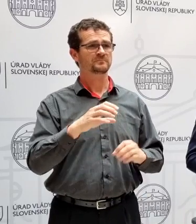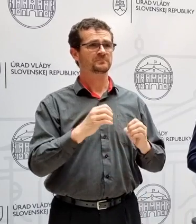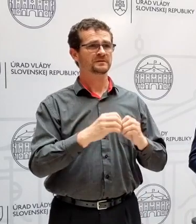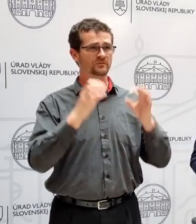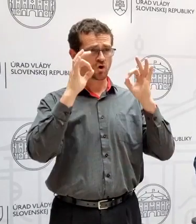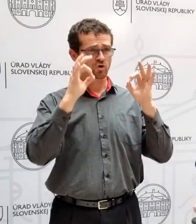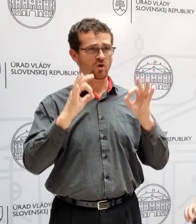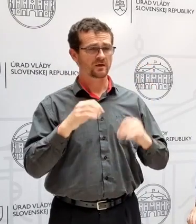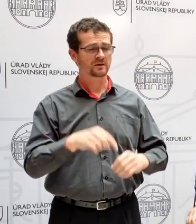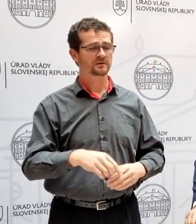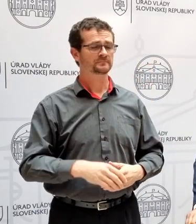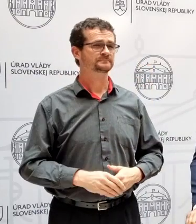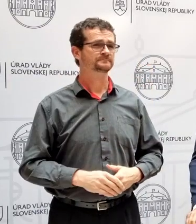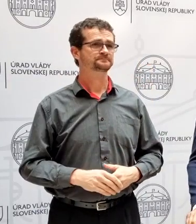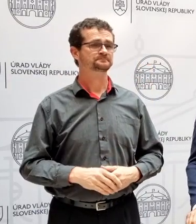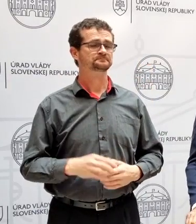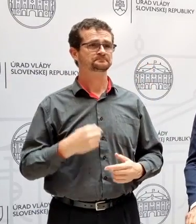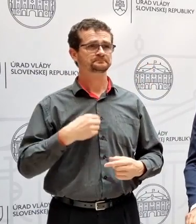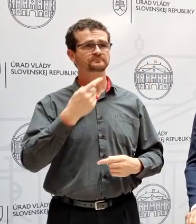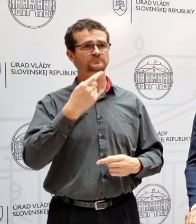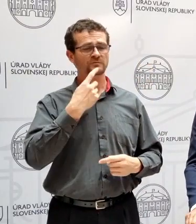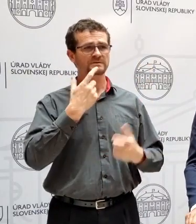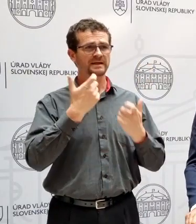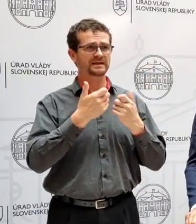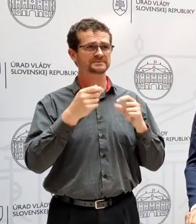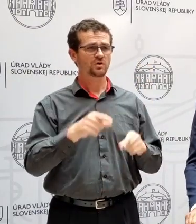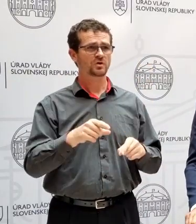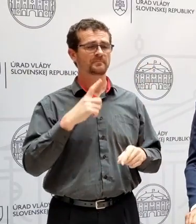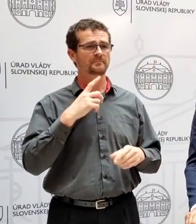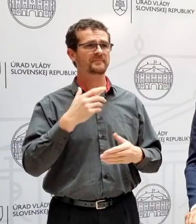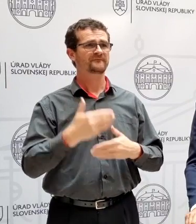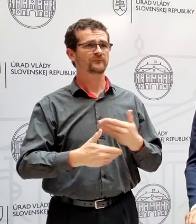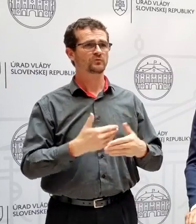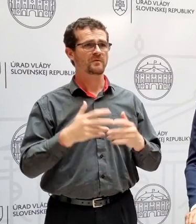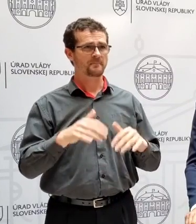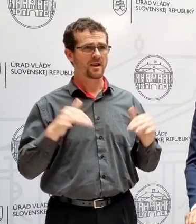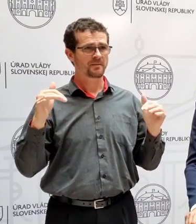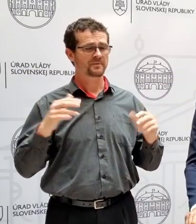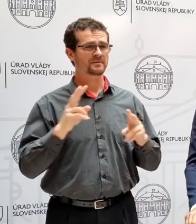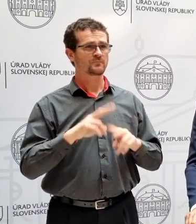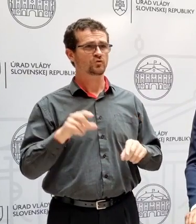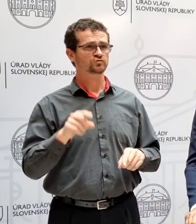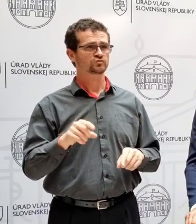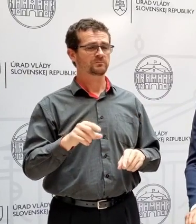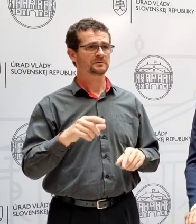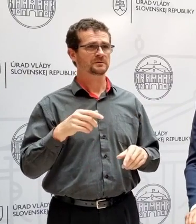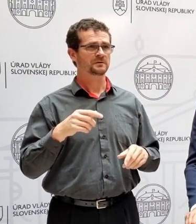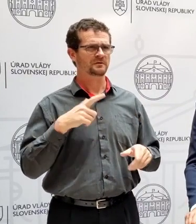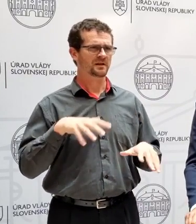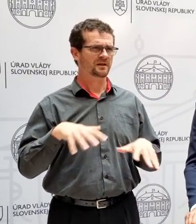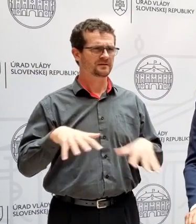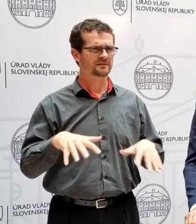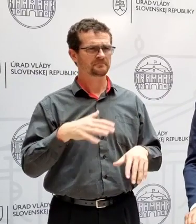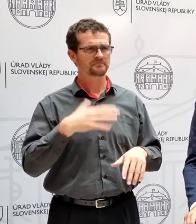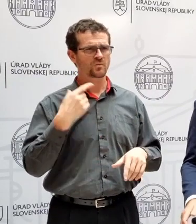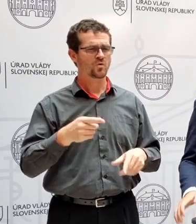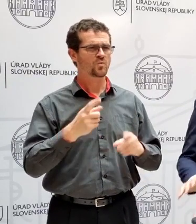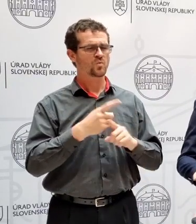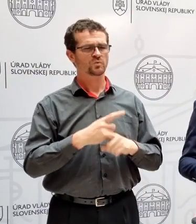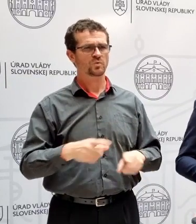Branislav Gröling? Rozprávali sme sa samozrejme o tom, aby bol aj funkčný parlament, lebo môže to byť dosť hektické, môže tam